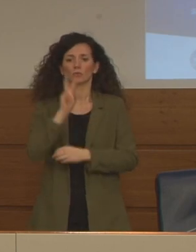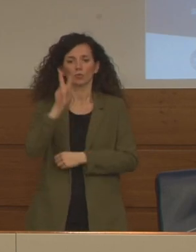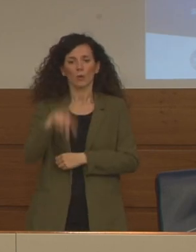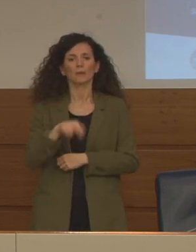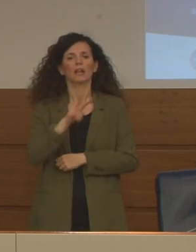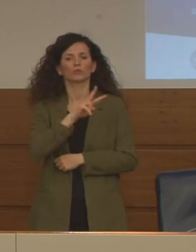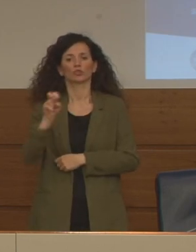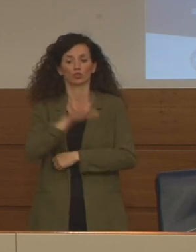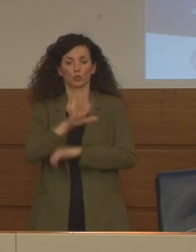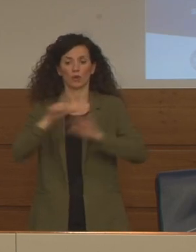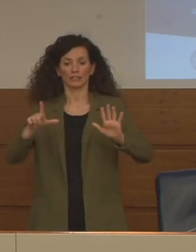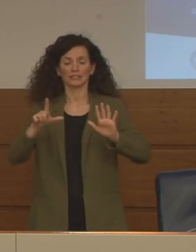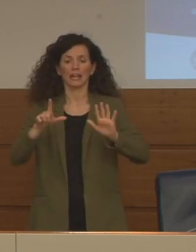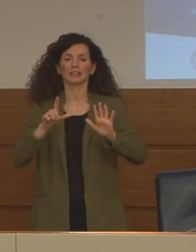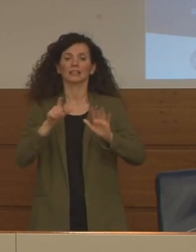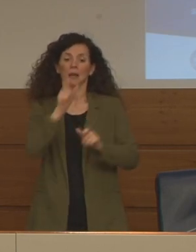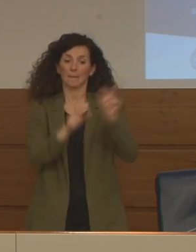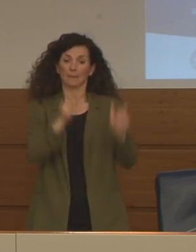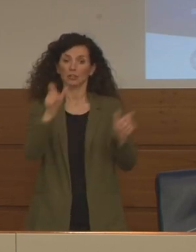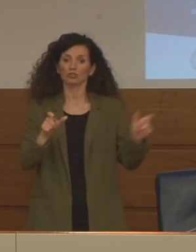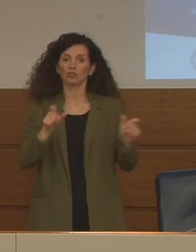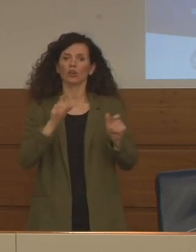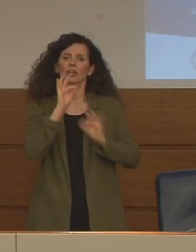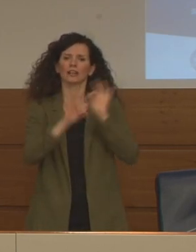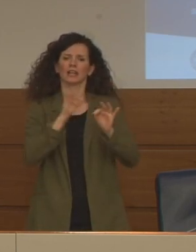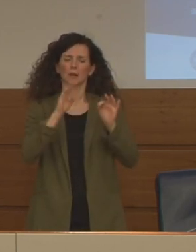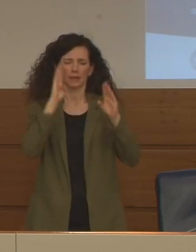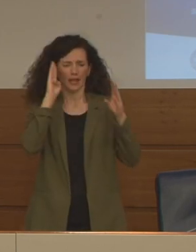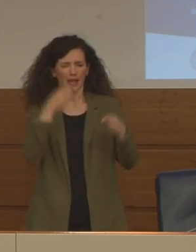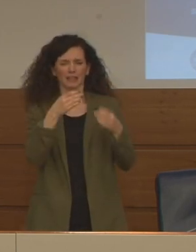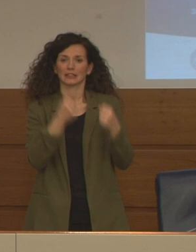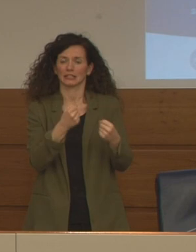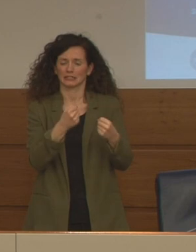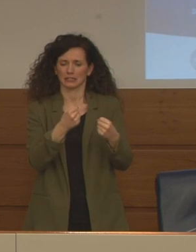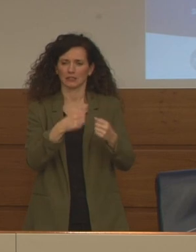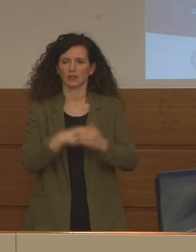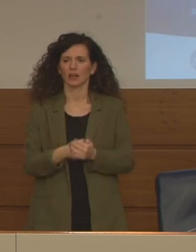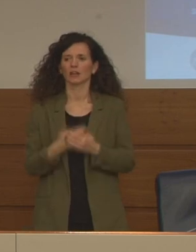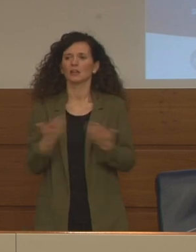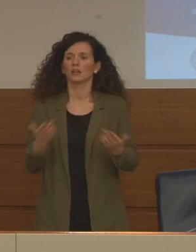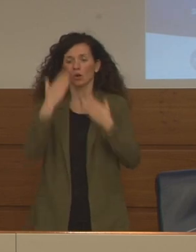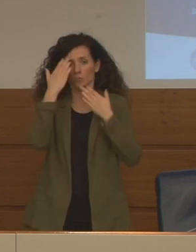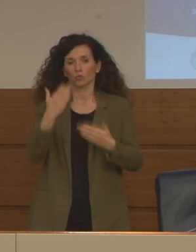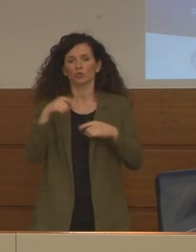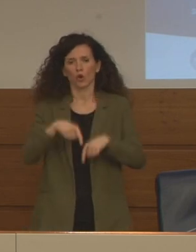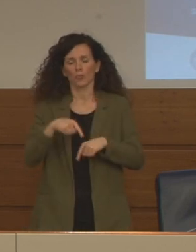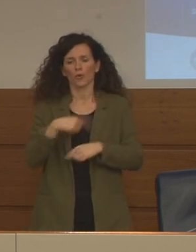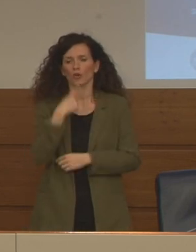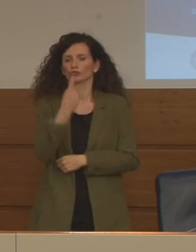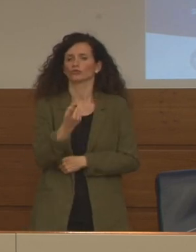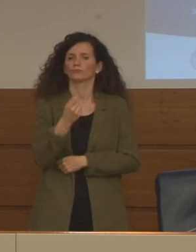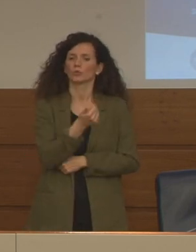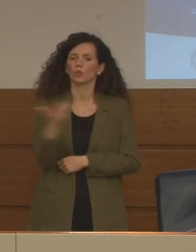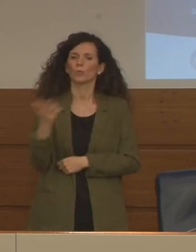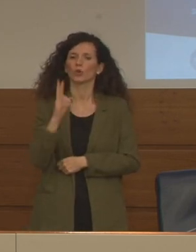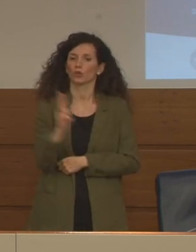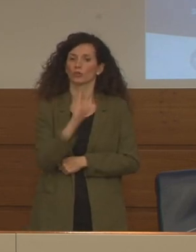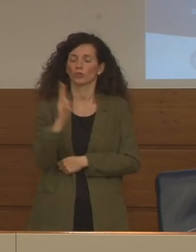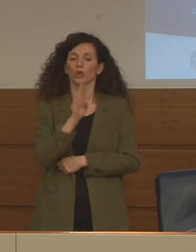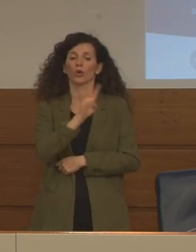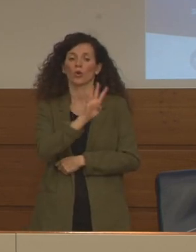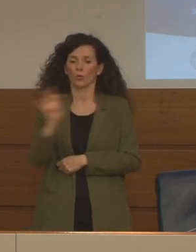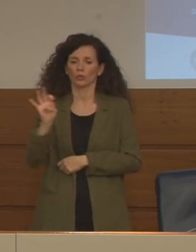sono le persone in terapia intensiva purtroppo oggi vi devo comunicare anche il dato dei deceduti registriamo